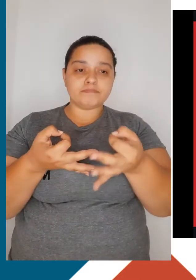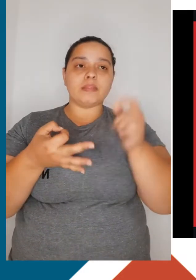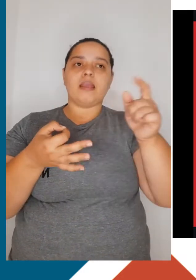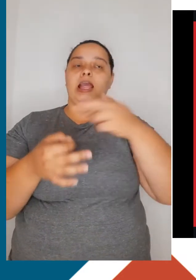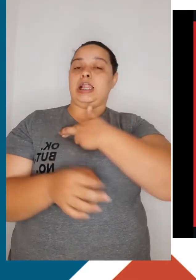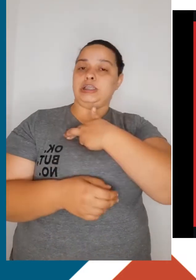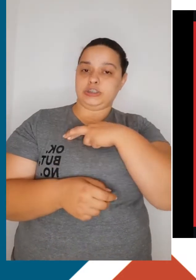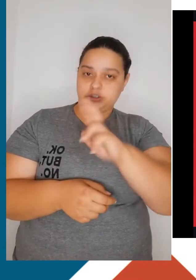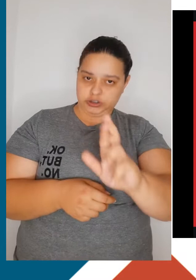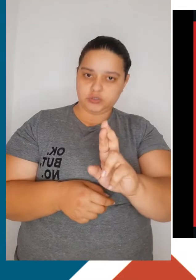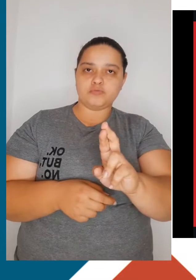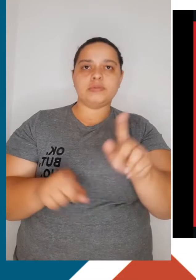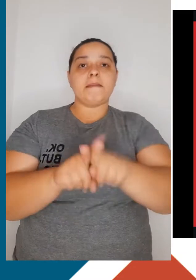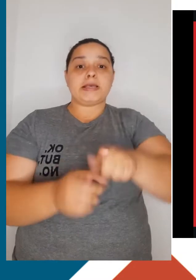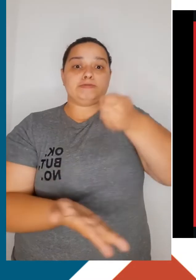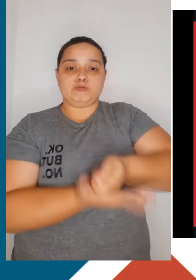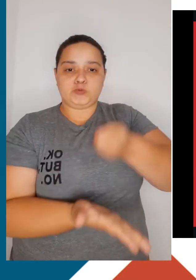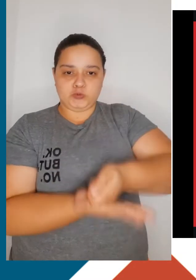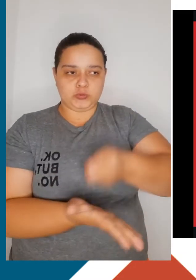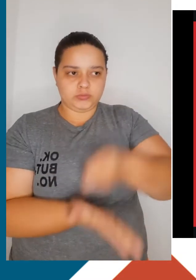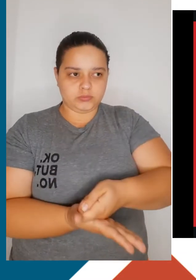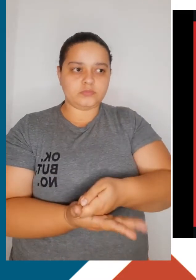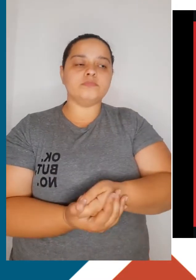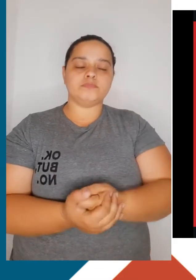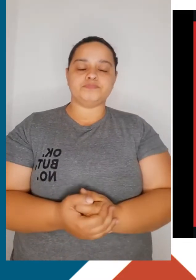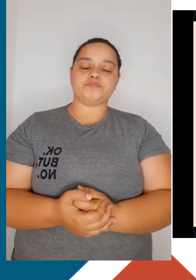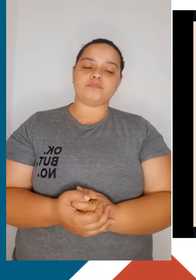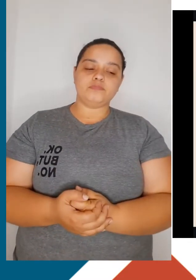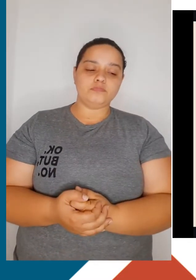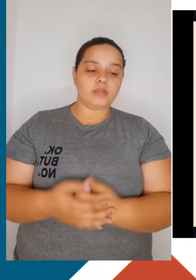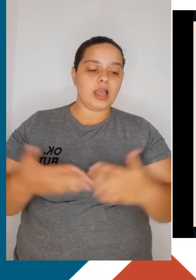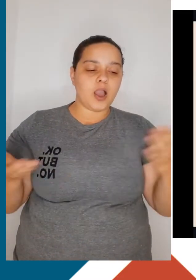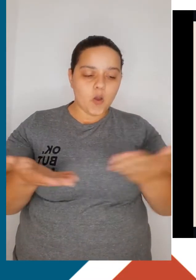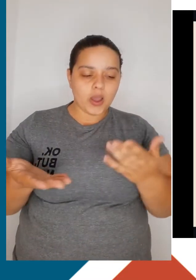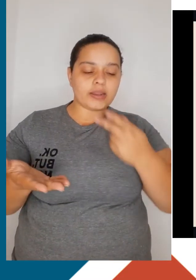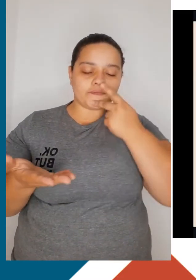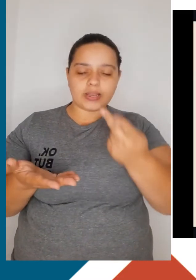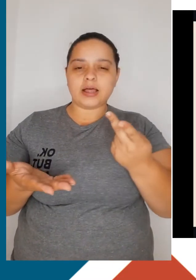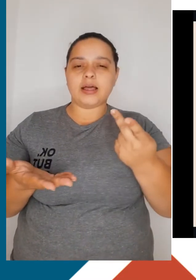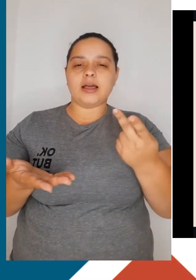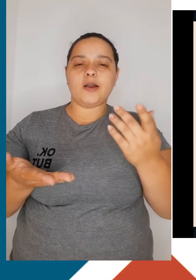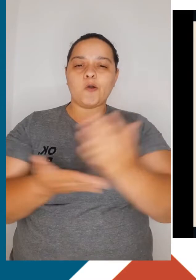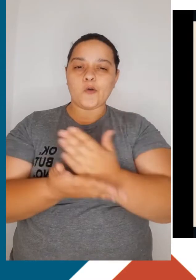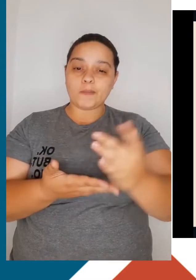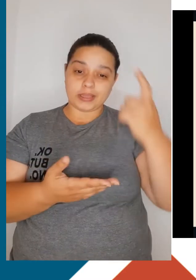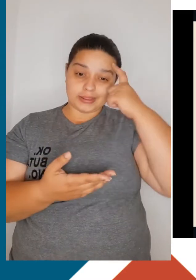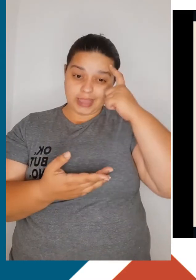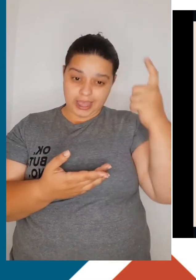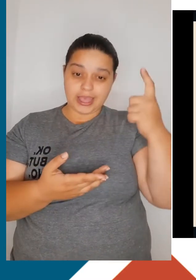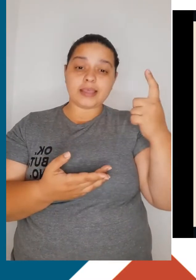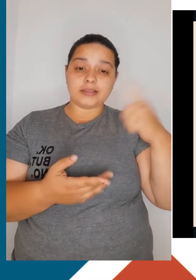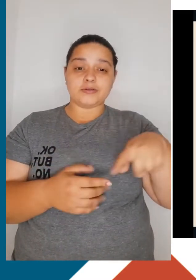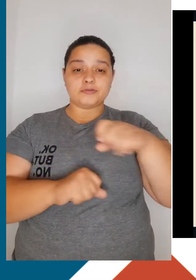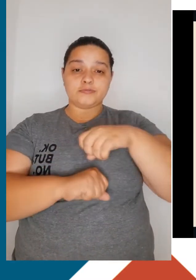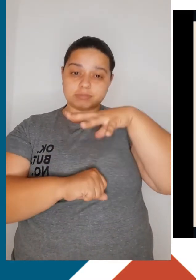autoridade religiosa e o autoritarismo e vai se opor ao fanatismo. Agora a gente vai ver algumas das ideias